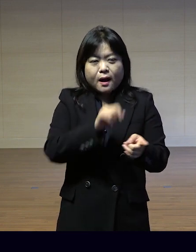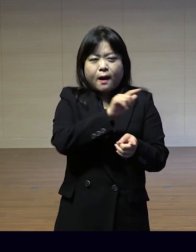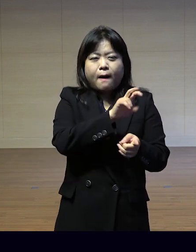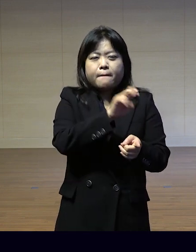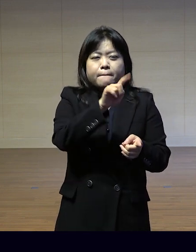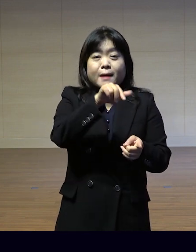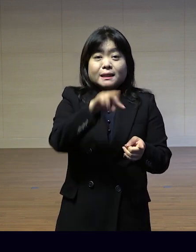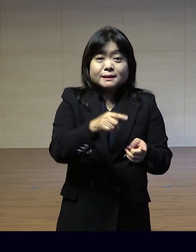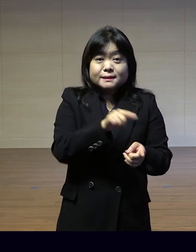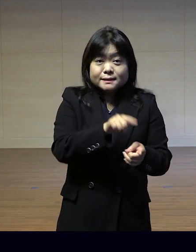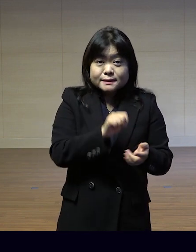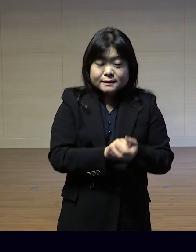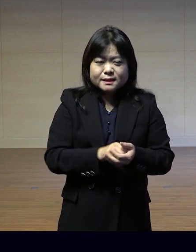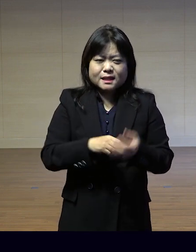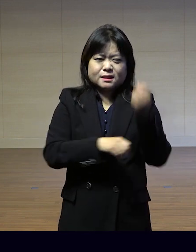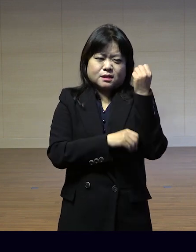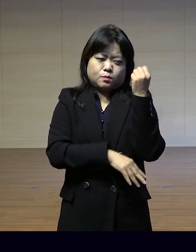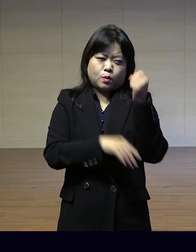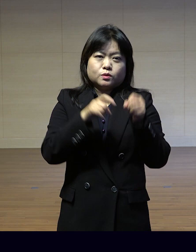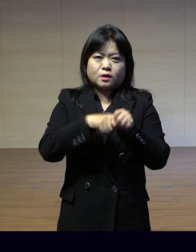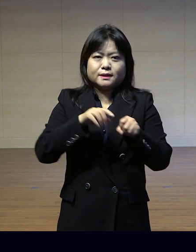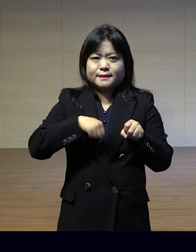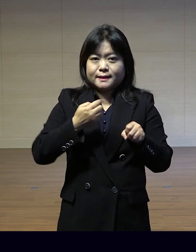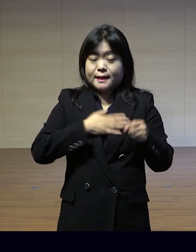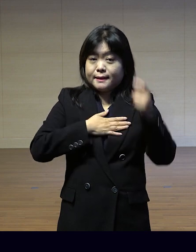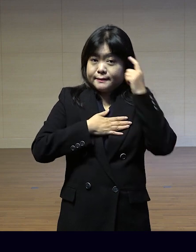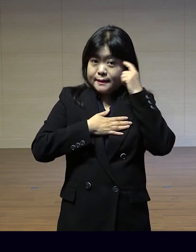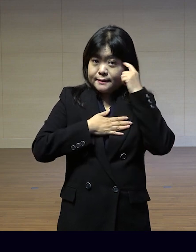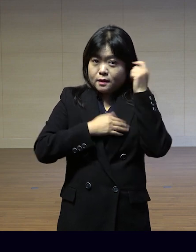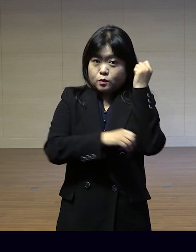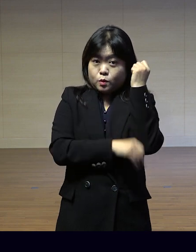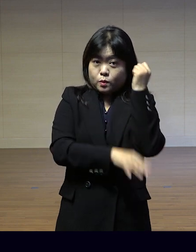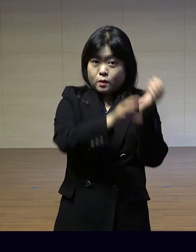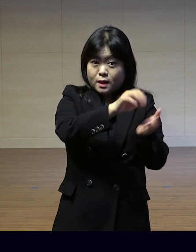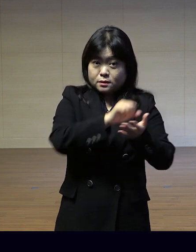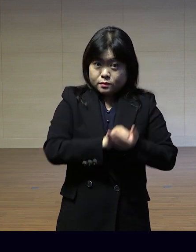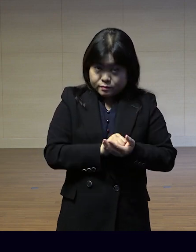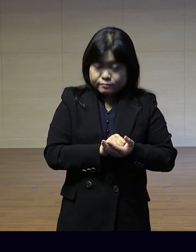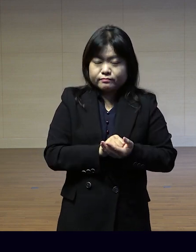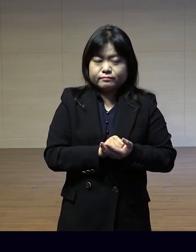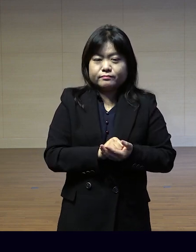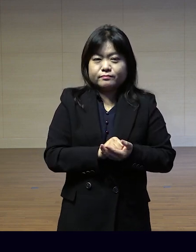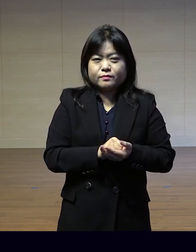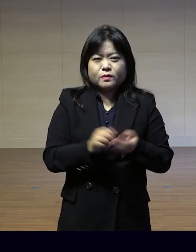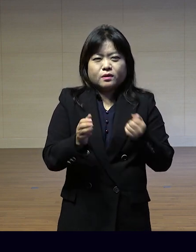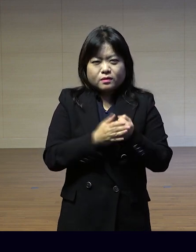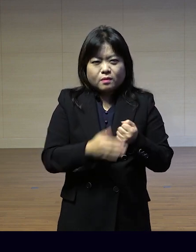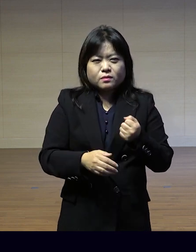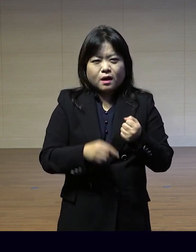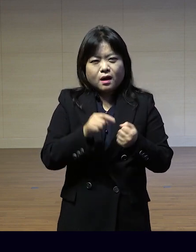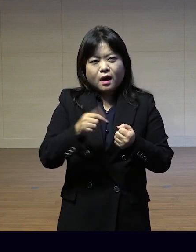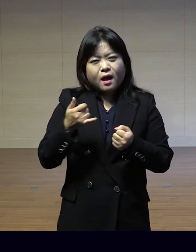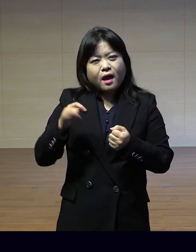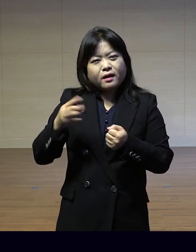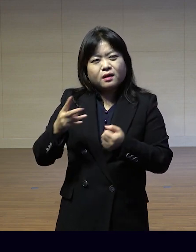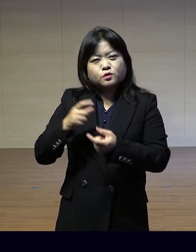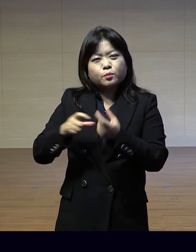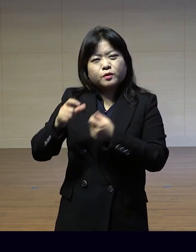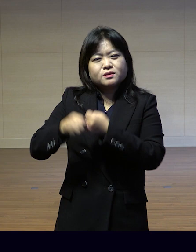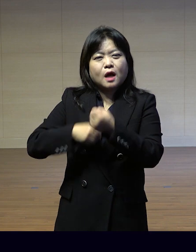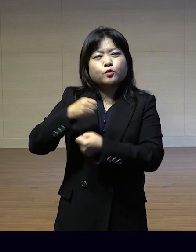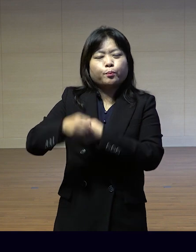마르크스는 기본적으로 자기 사상의 토대로 봤다면 그런 부분에서는 조금 자유로웠던 게 해결이